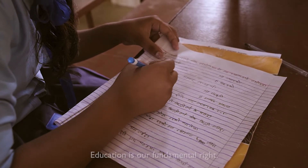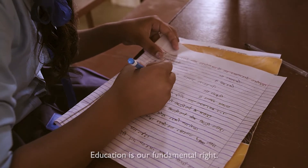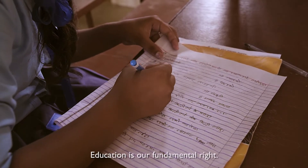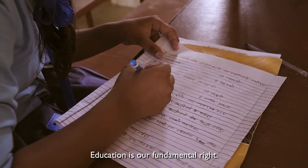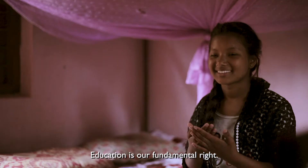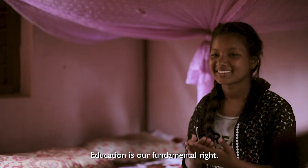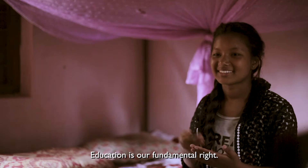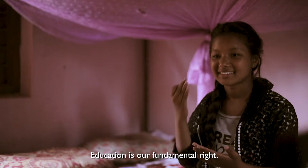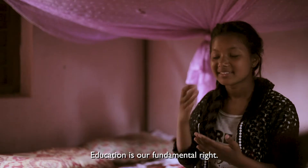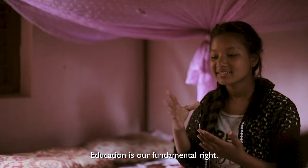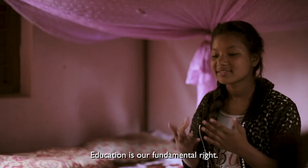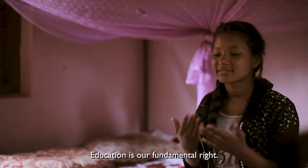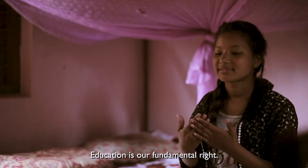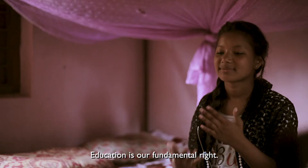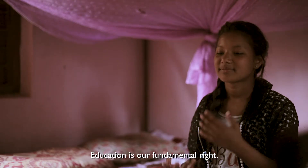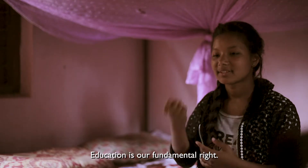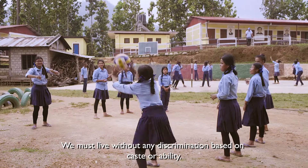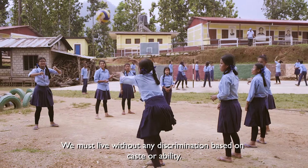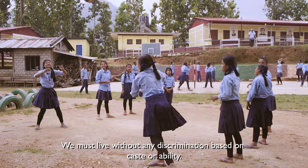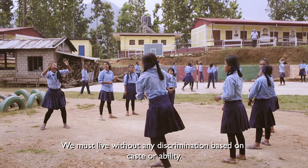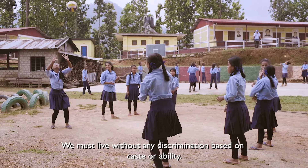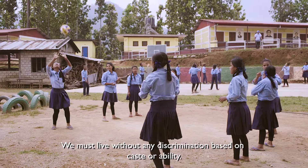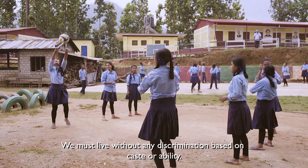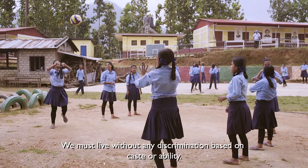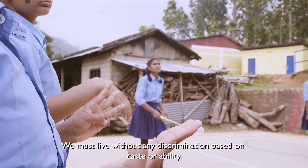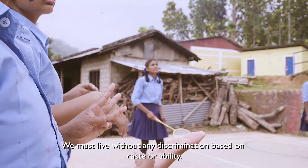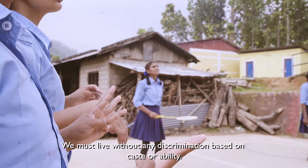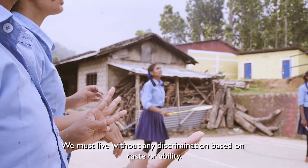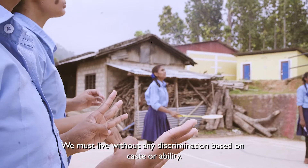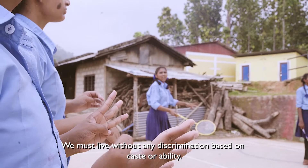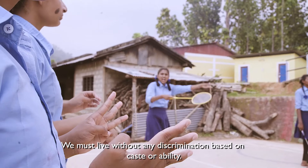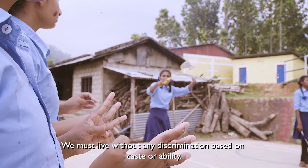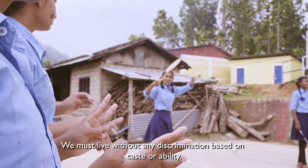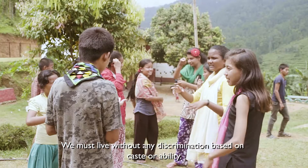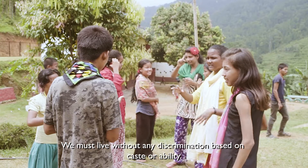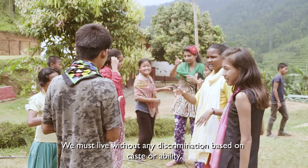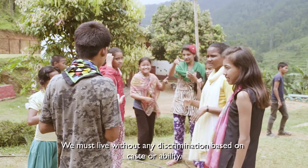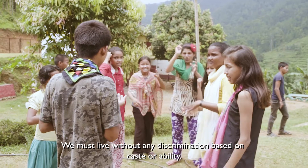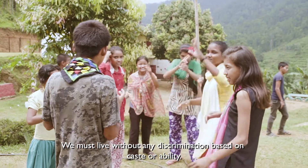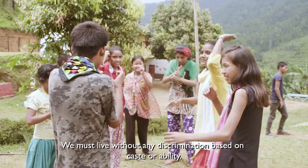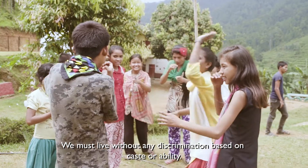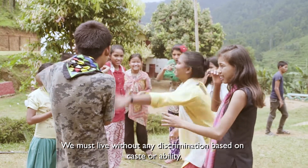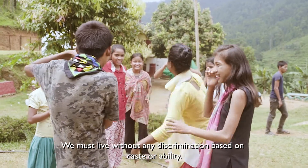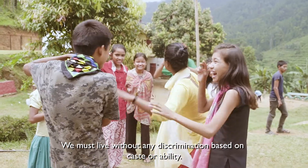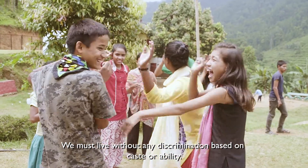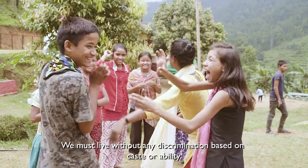पढ्न पाउने हाम्रो अधिकार हो हामी कुनै पनि न अपाङ्ग न जातिको भेदभाव बिना हामी सँगै बस्ने खाने भन्ने